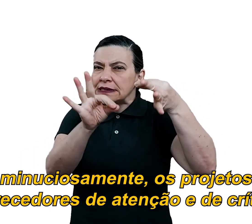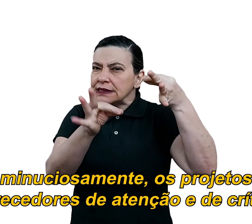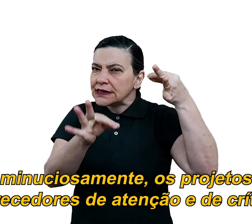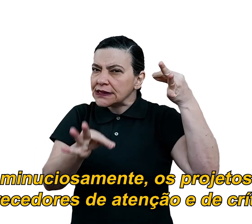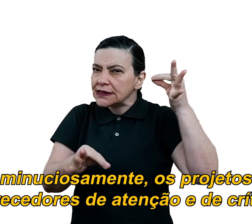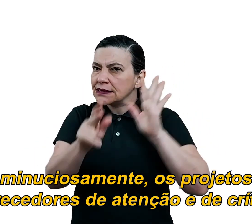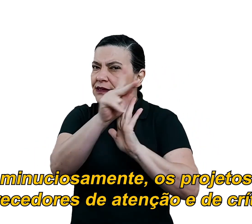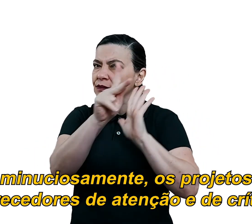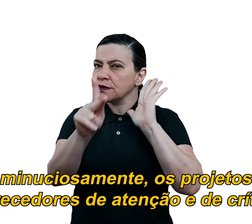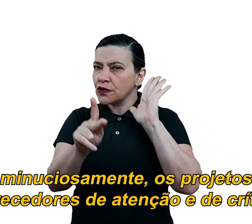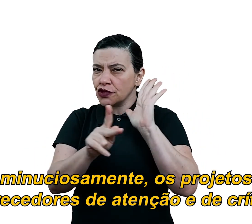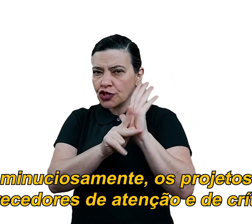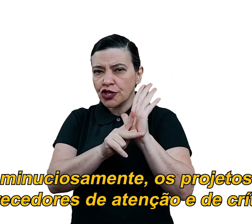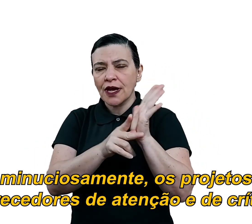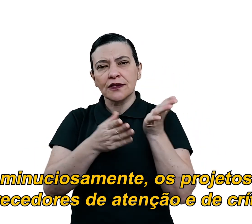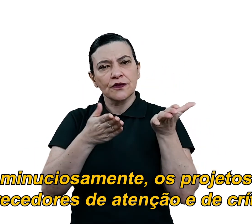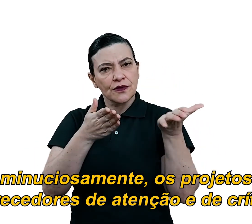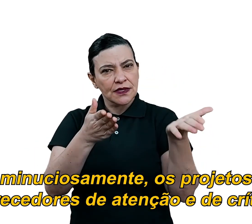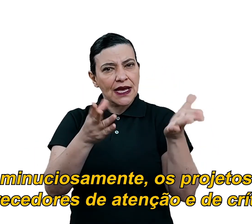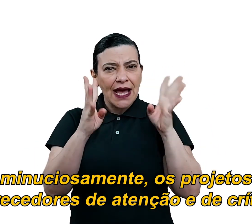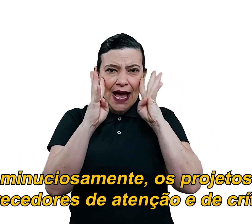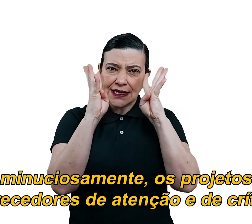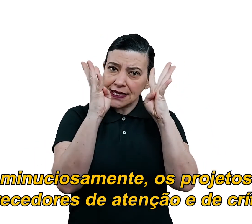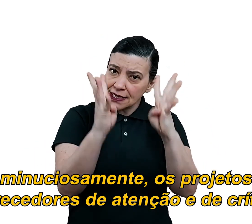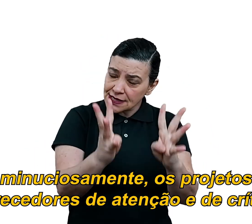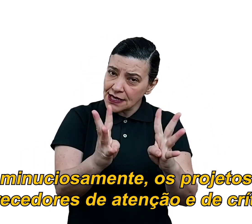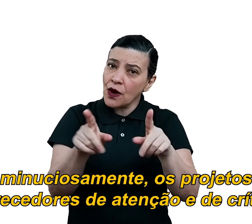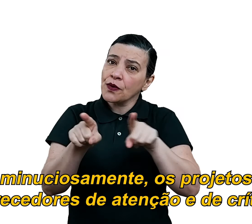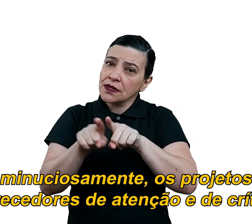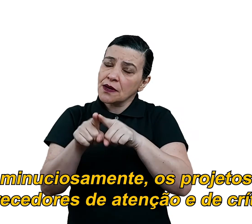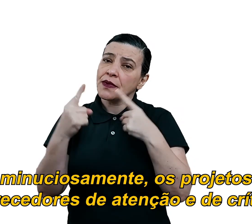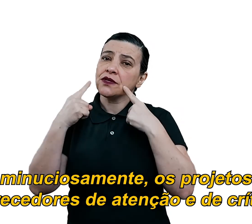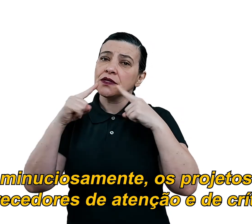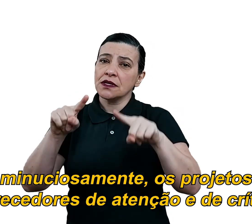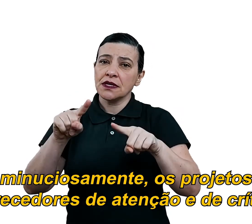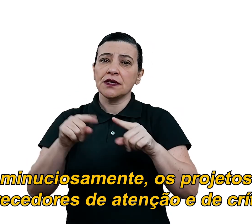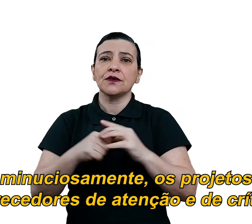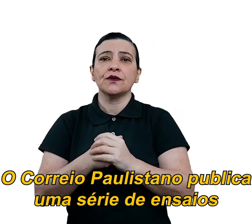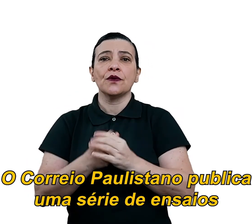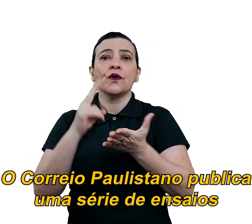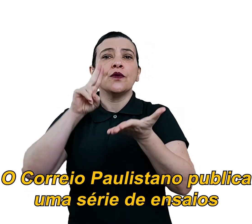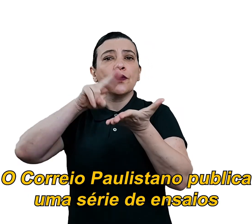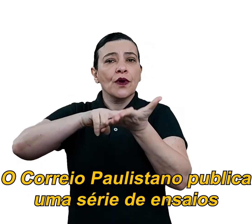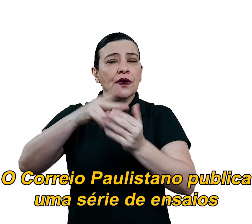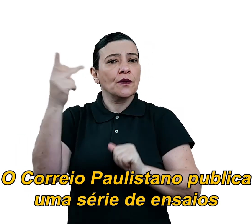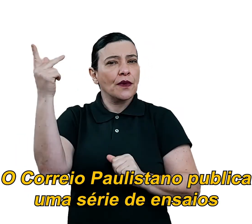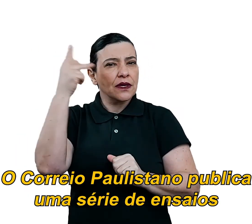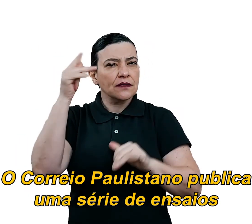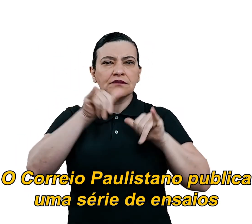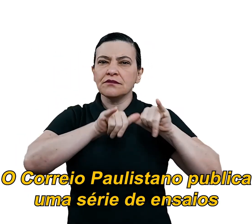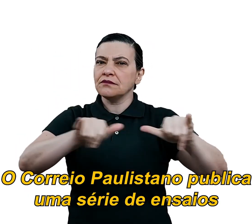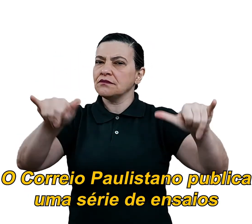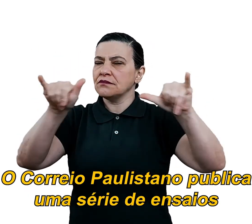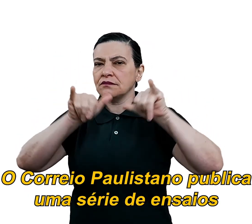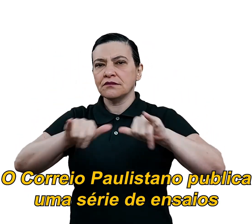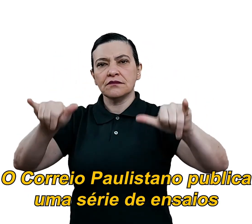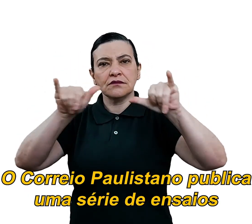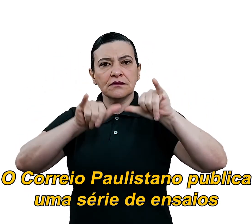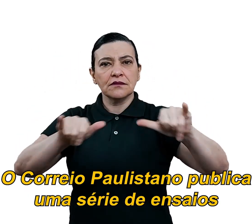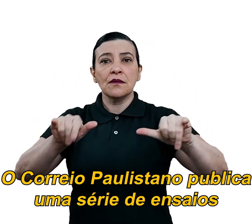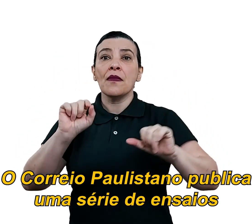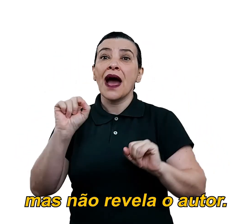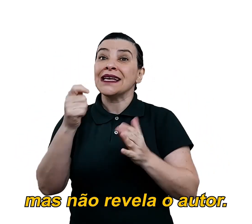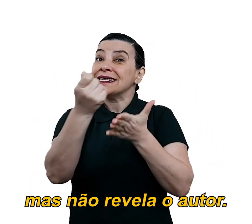analisando minuciosamente os projetos merecedores de atenção e de crítica. O Correio Paulistano publica uma série